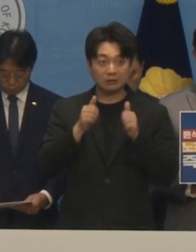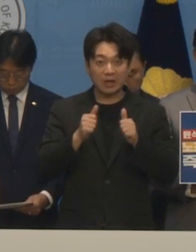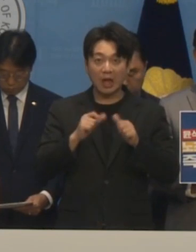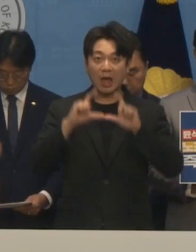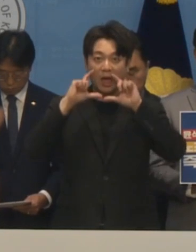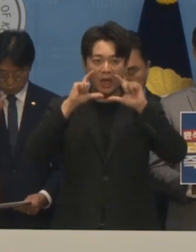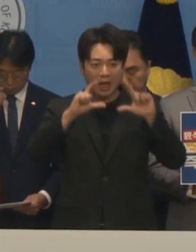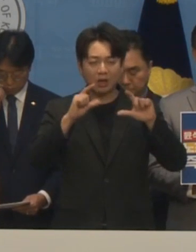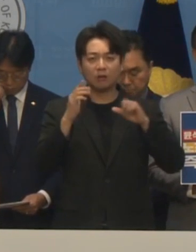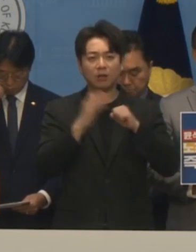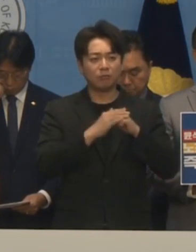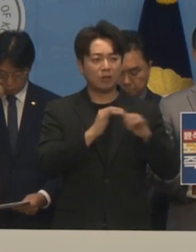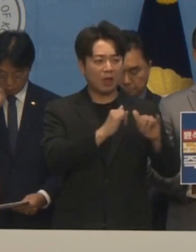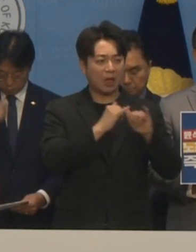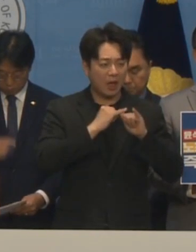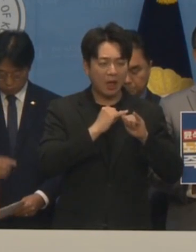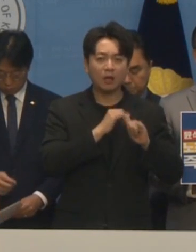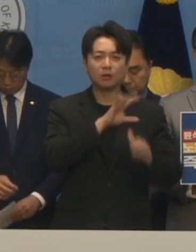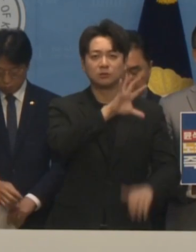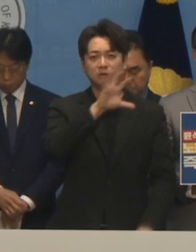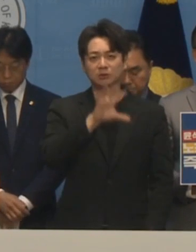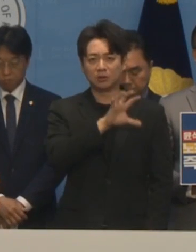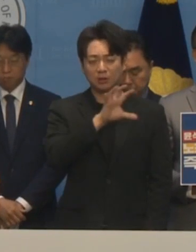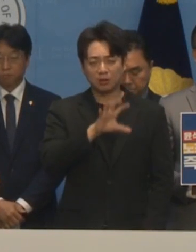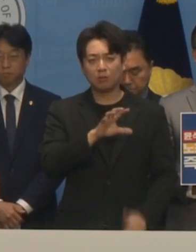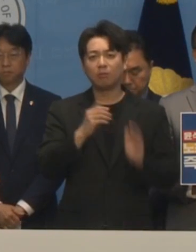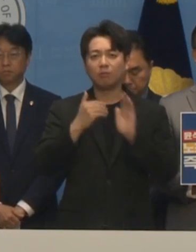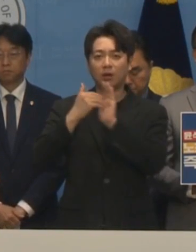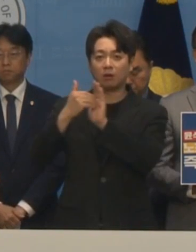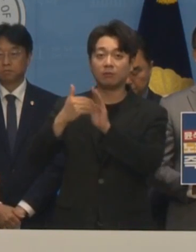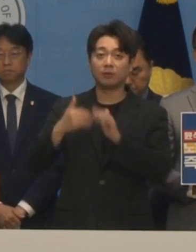끊는 그런 일은 없어야 됩니다.